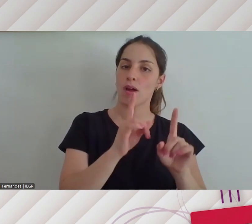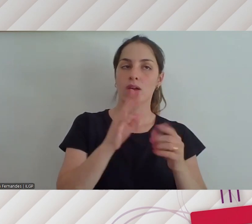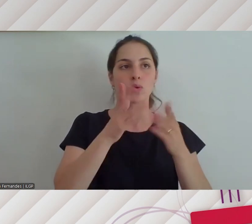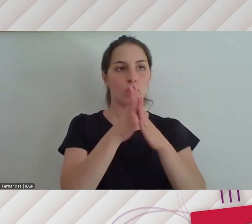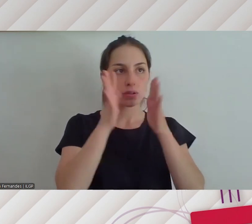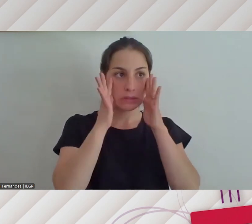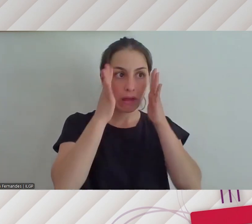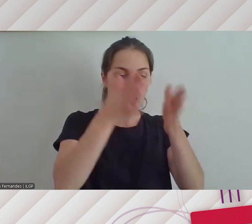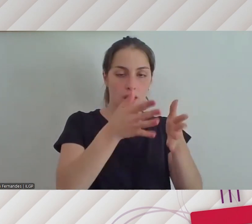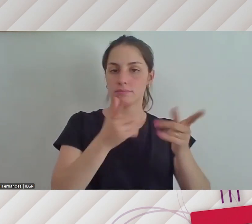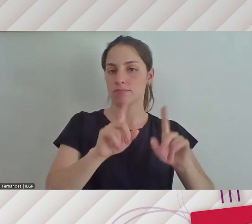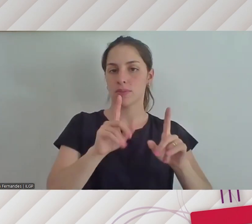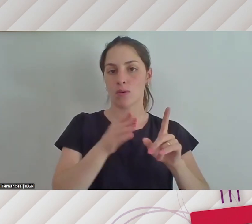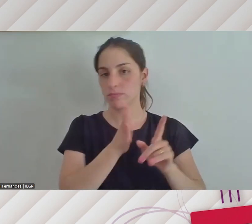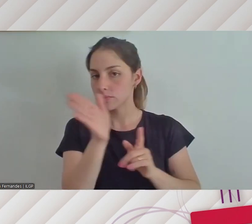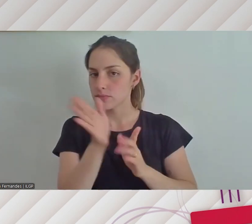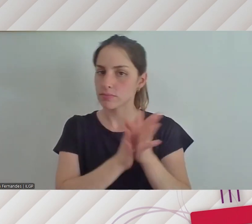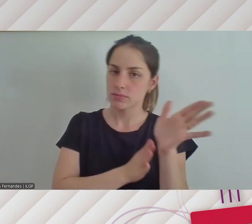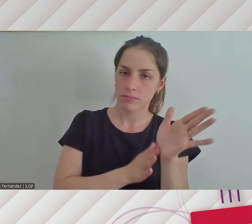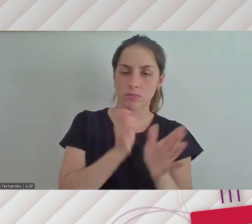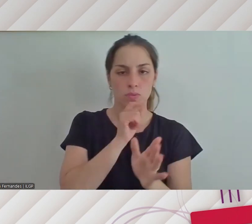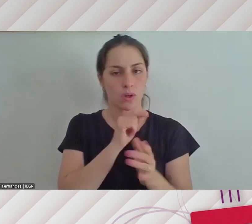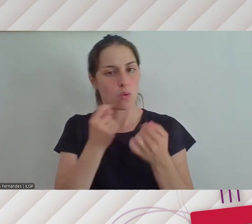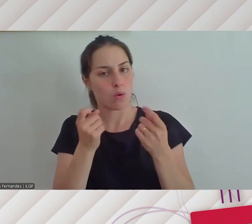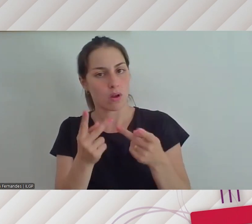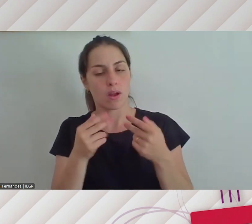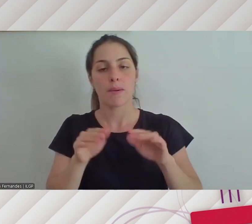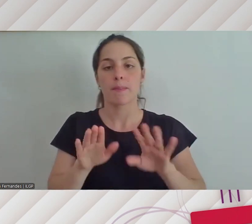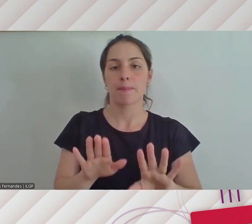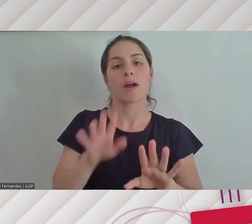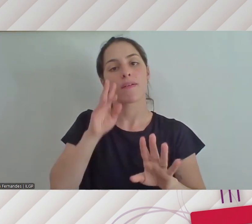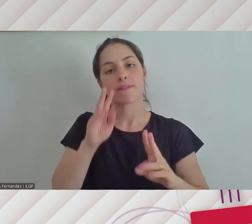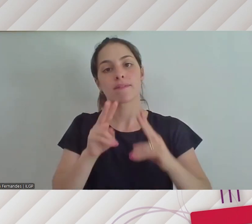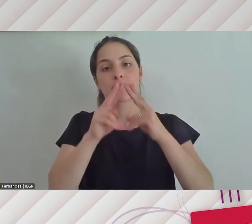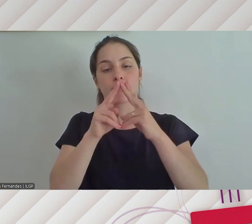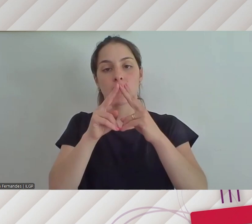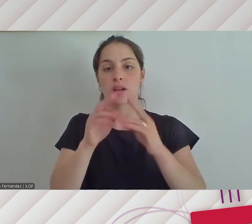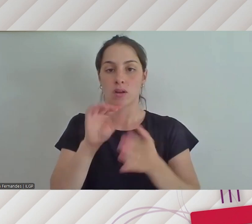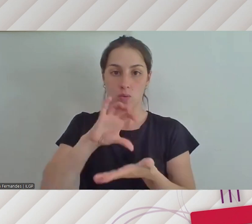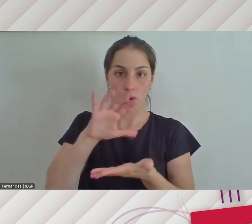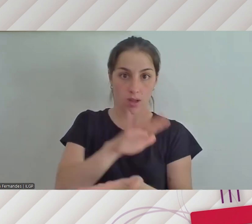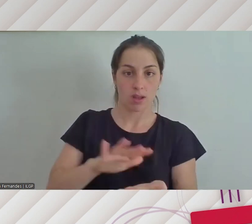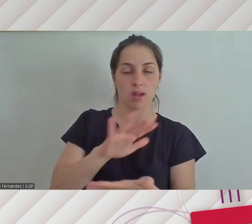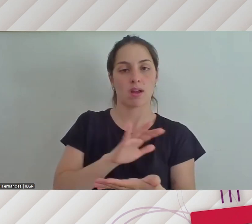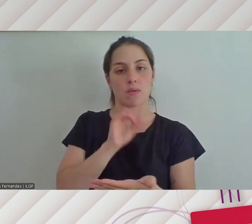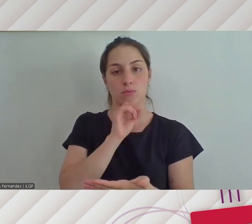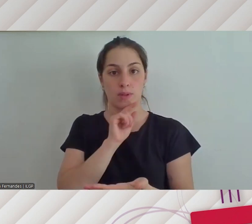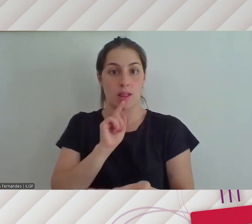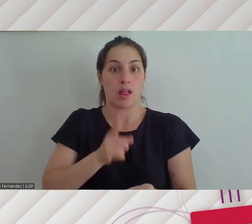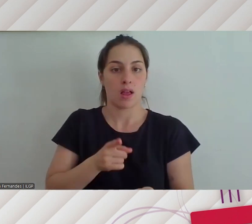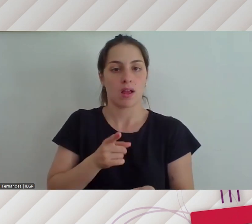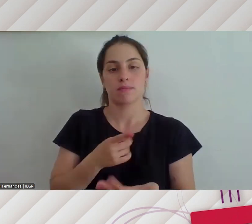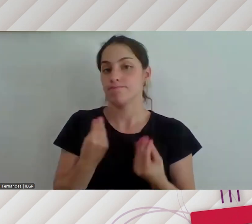de seguir, mas é, sobretudo, a possibilidade de um encontro. E a propósito deste encontro para